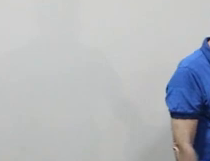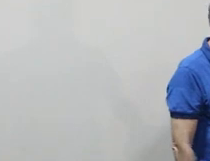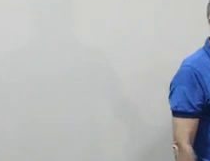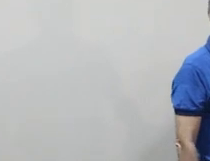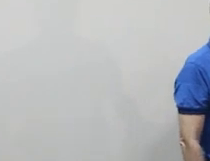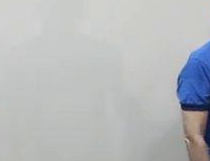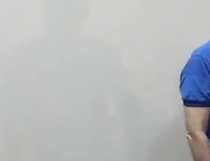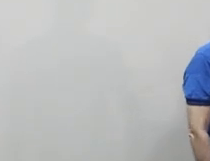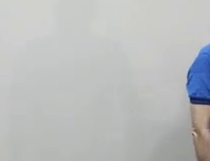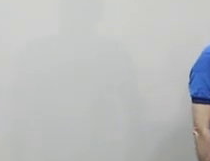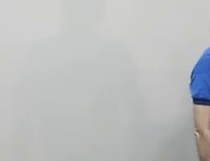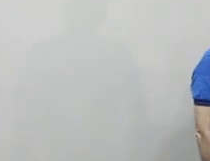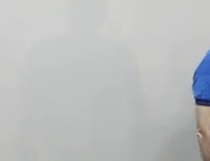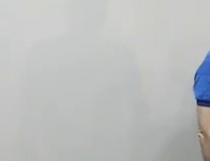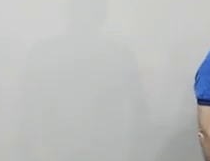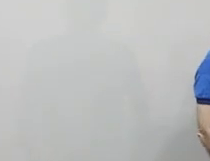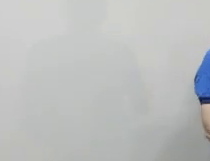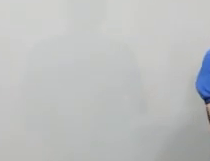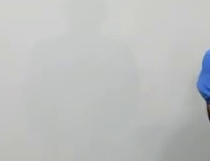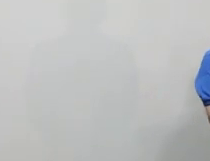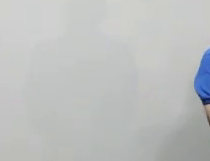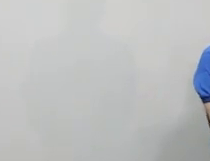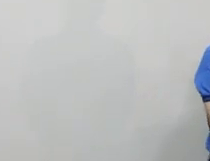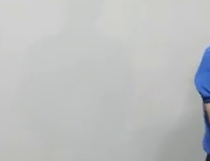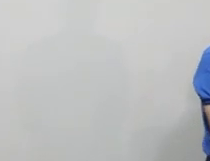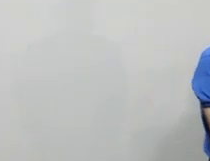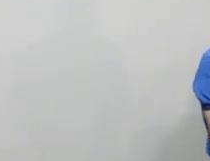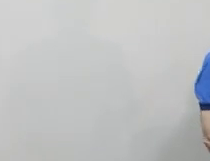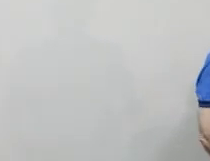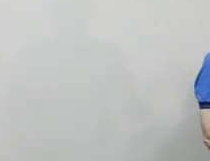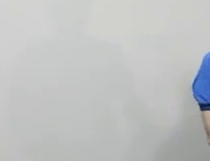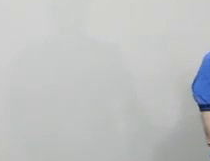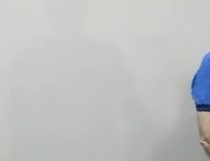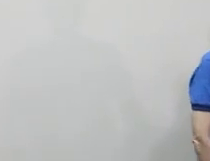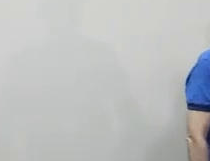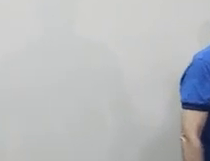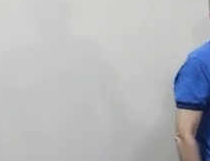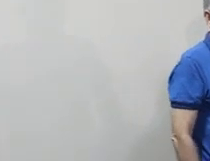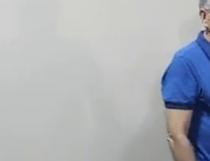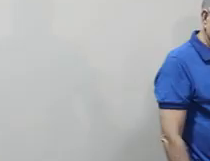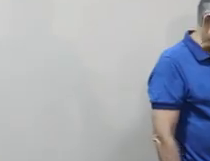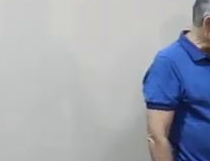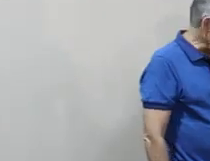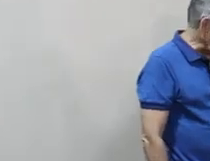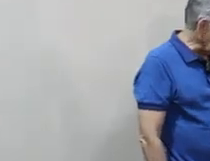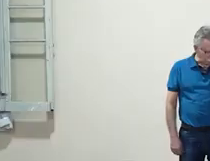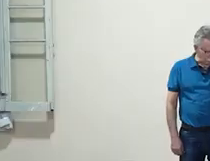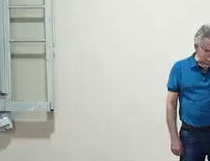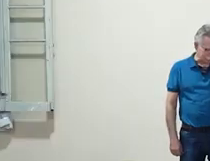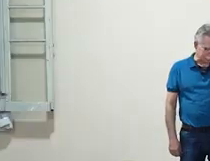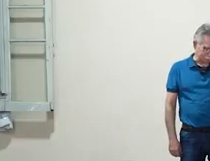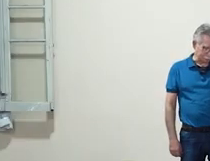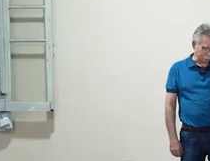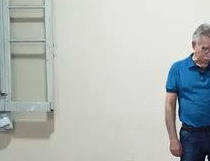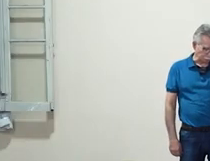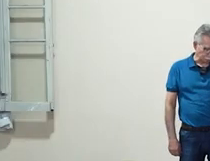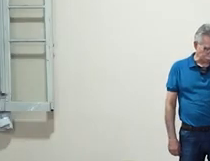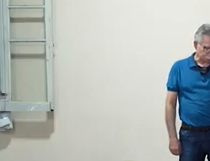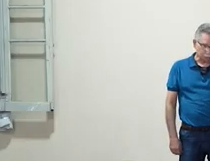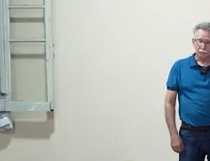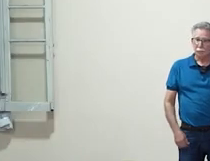seu Hamilton Júnior, também escritor e um dos diretores desse clube. Muito obrigado pela presença.